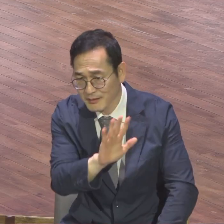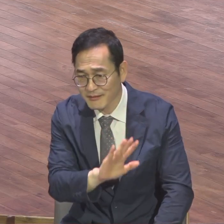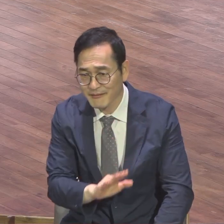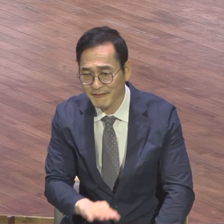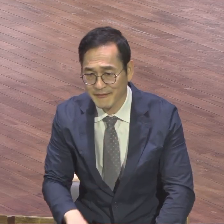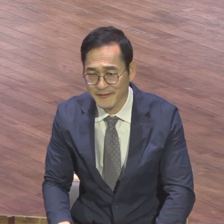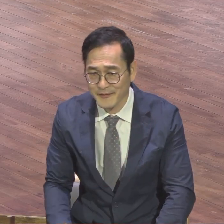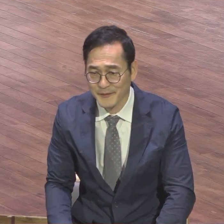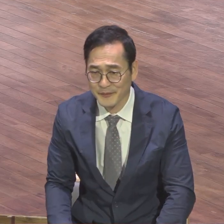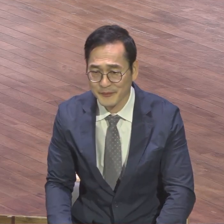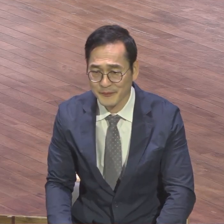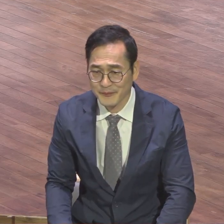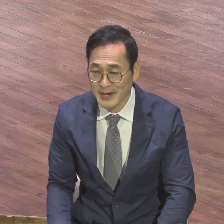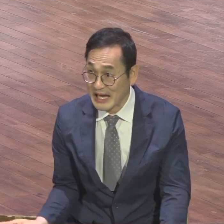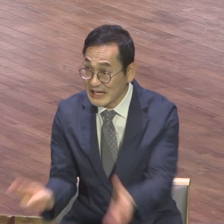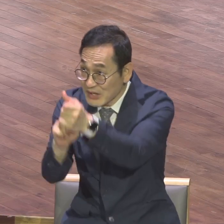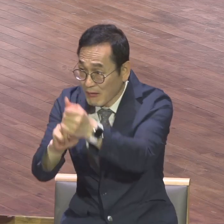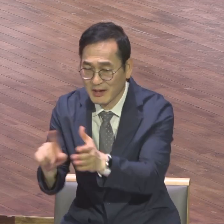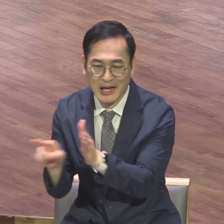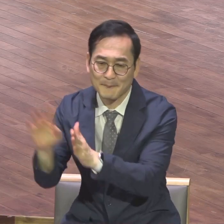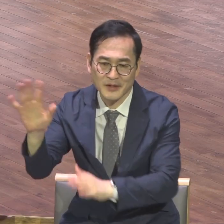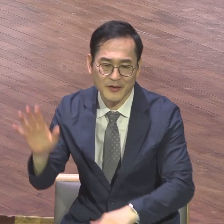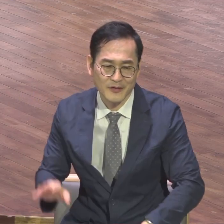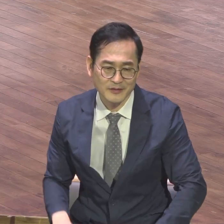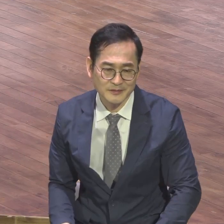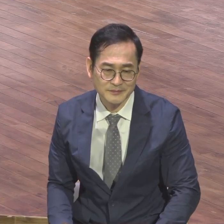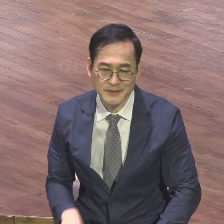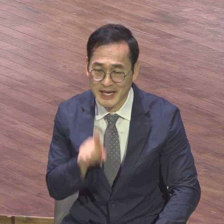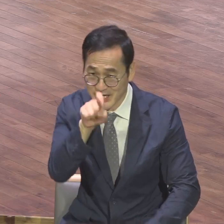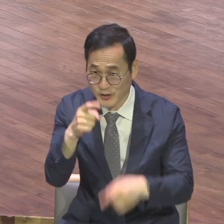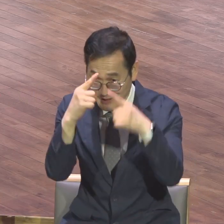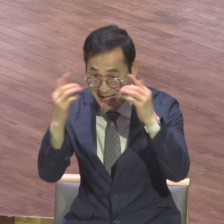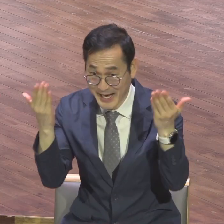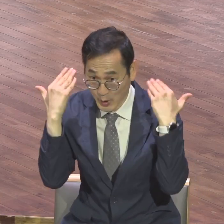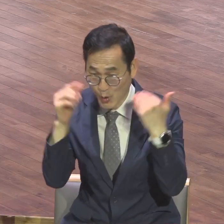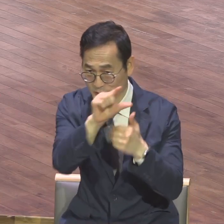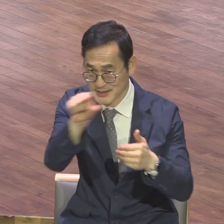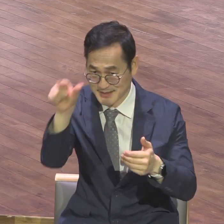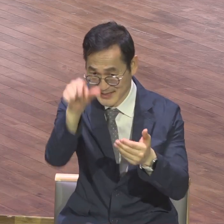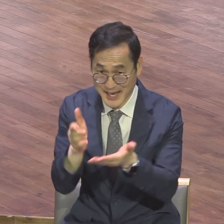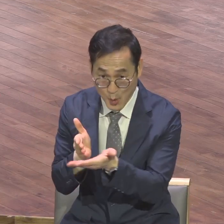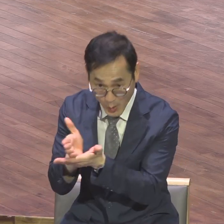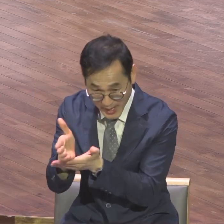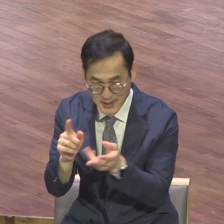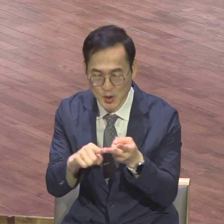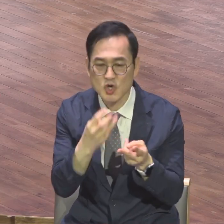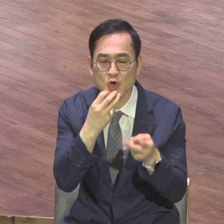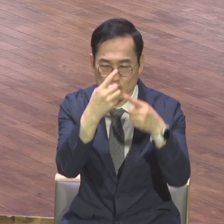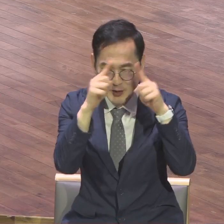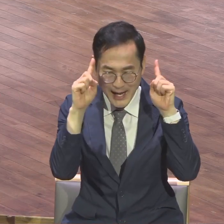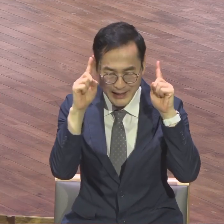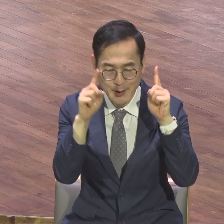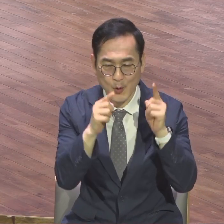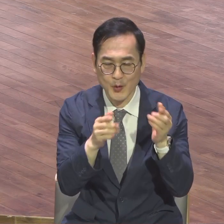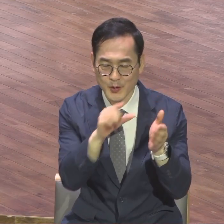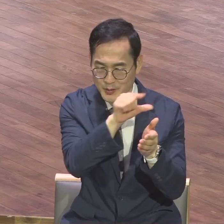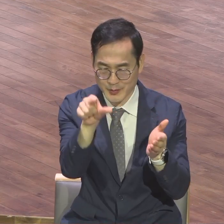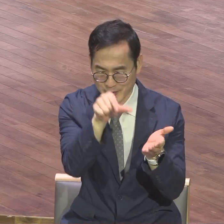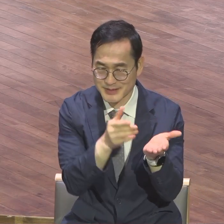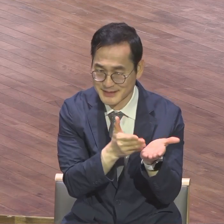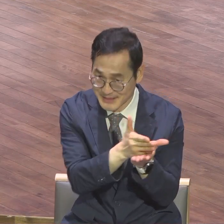그래서 지금 쉽게 말씀드리면 연세대 신학과, 서울대 신학과, 이화여대 신학과,